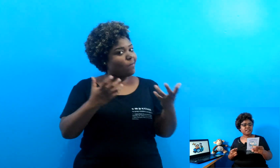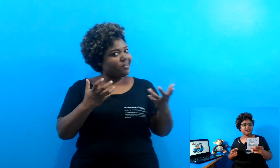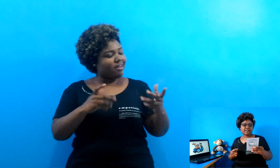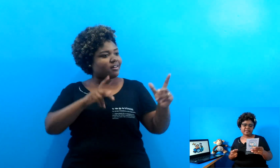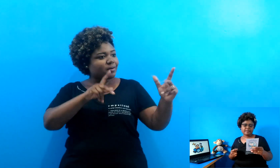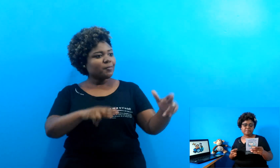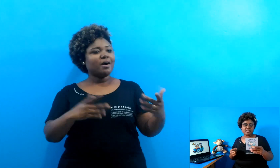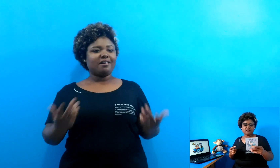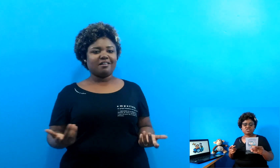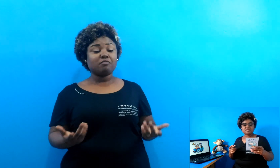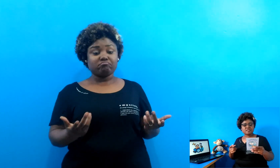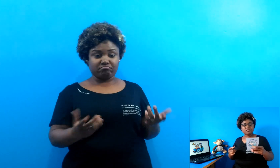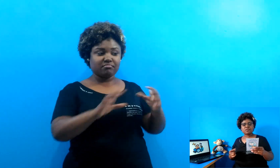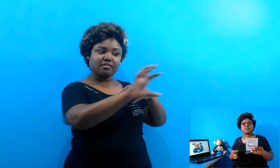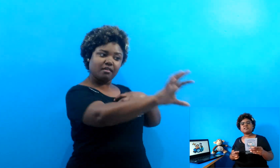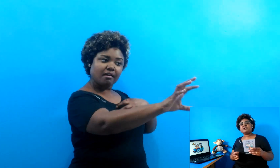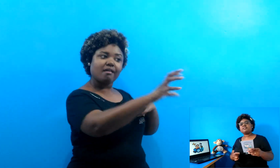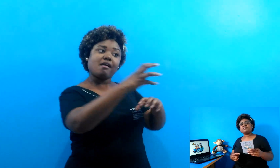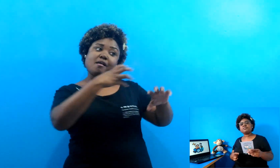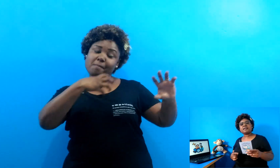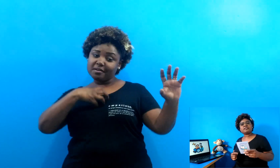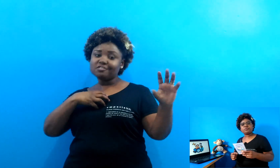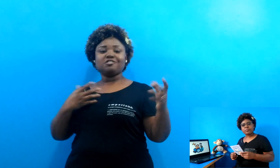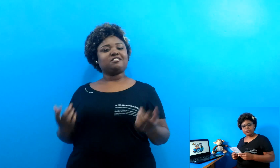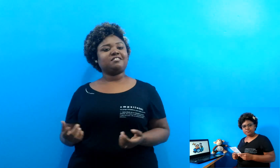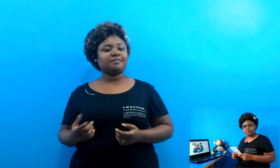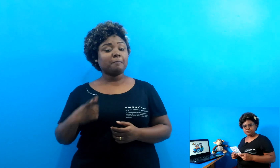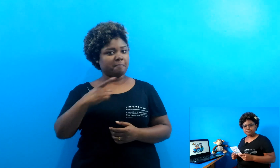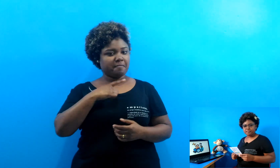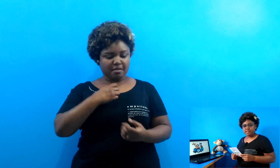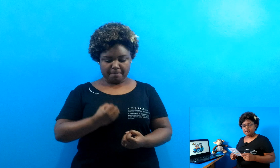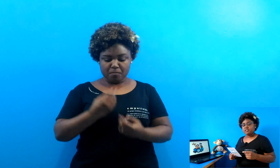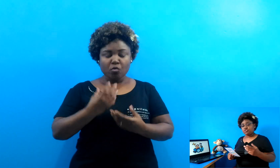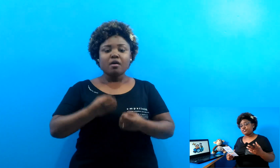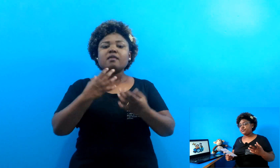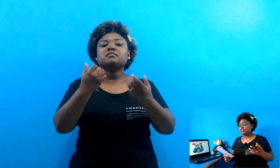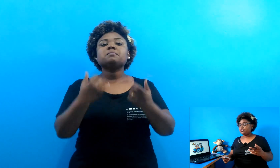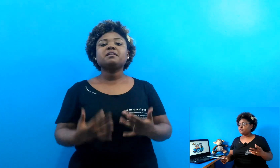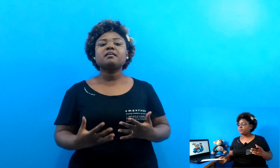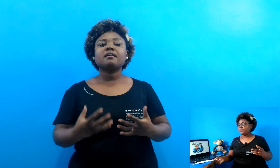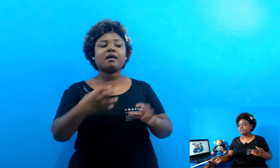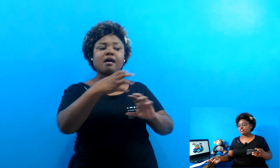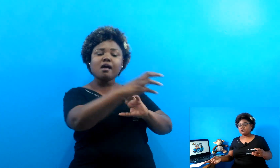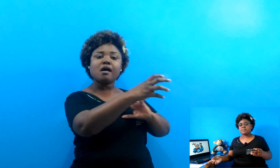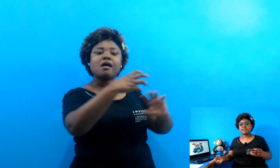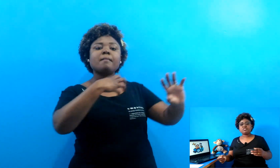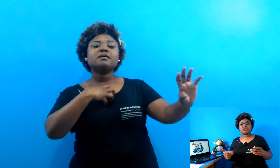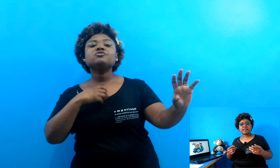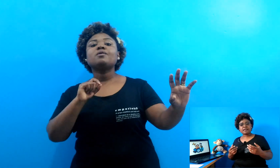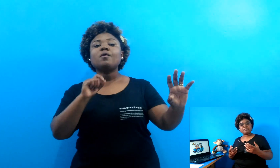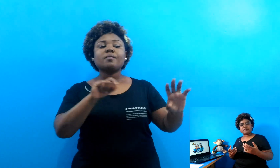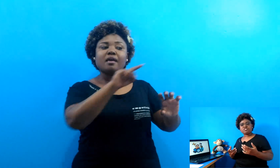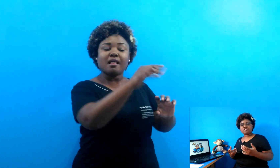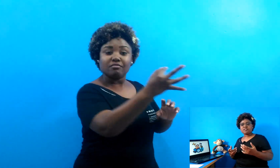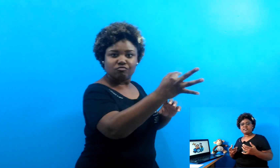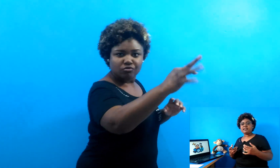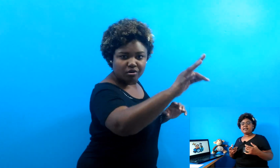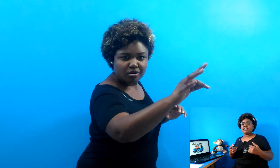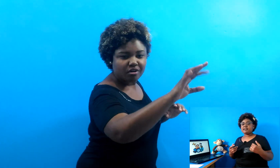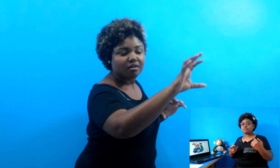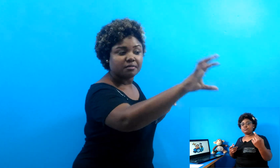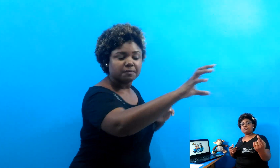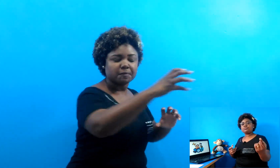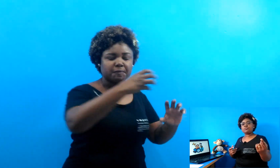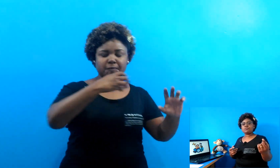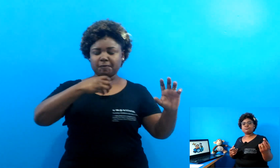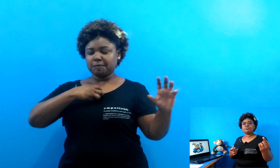querer o que ela quer, de se colocar no lugar do próximo. Já foi dito poeticamente que a empatia